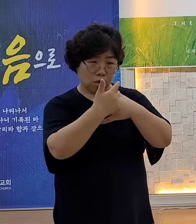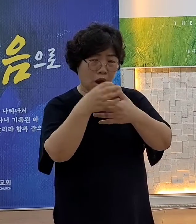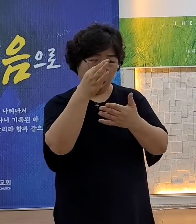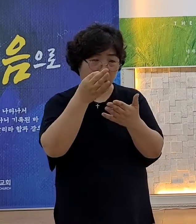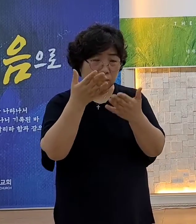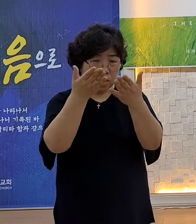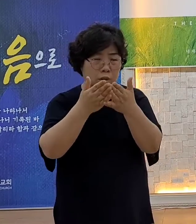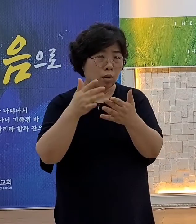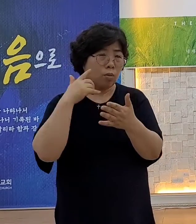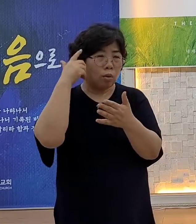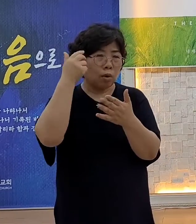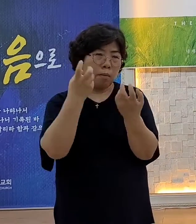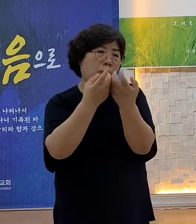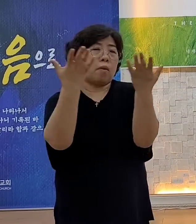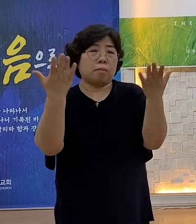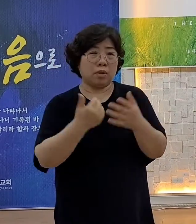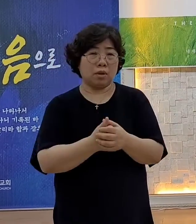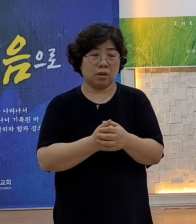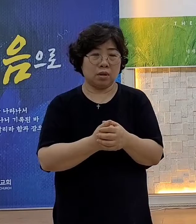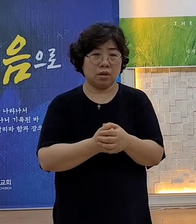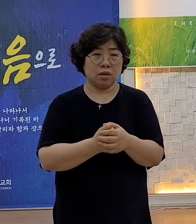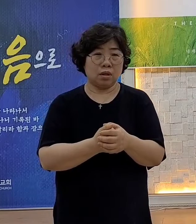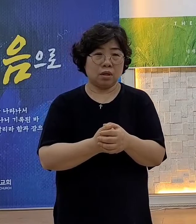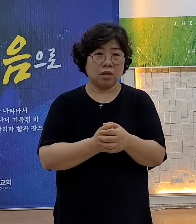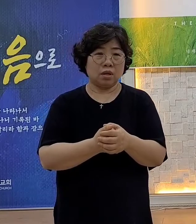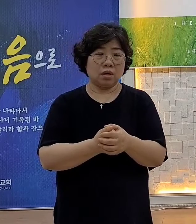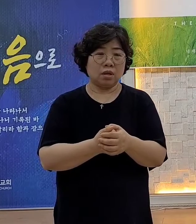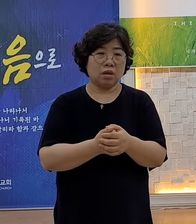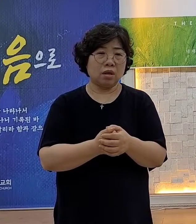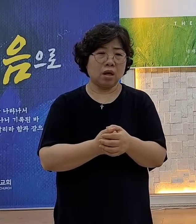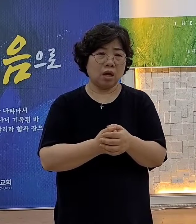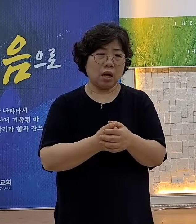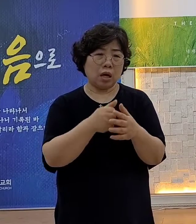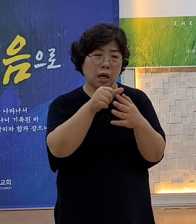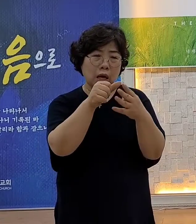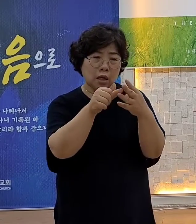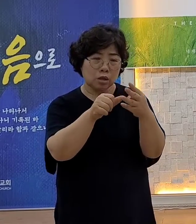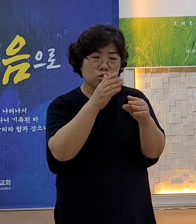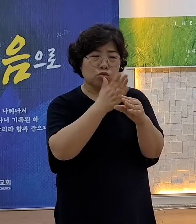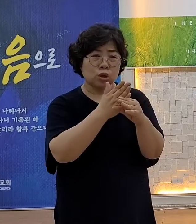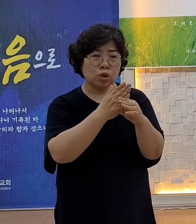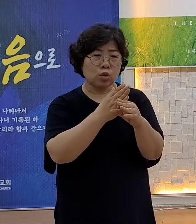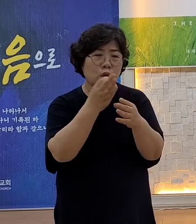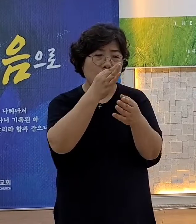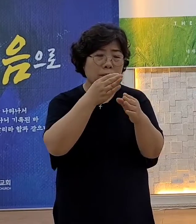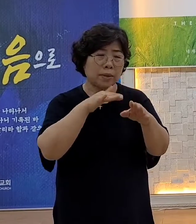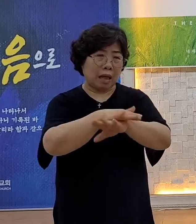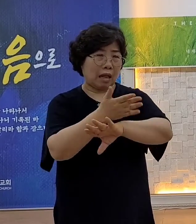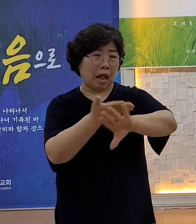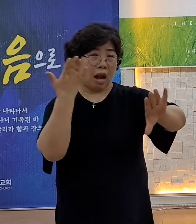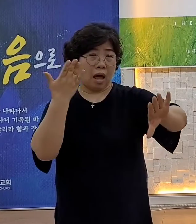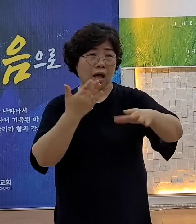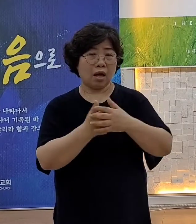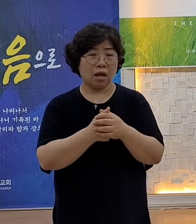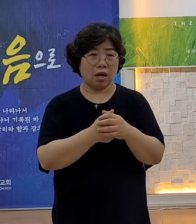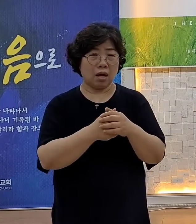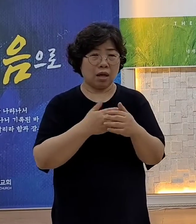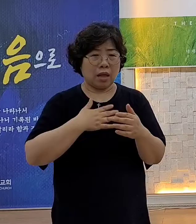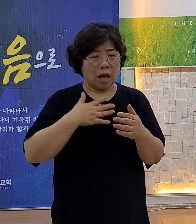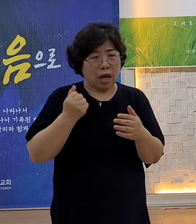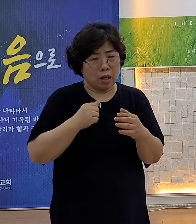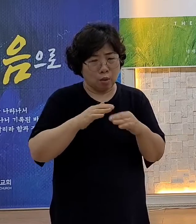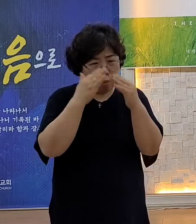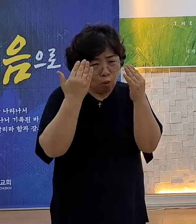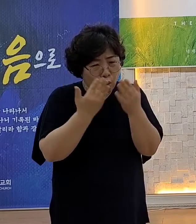아닙니다. 근데 어떤 아이는 자기 있는 전부를 드린 얘기가 있어요. 그런데 어떤 아이는 더